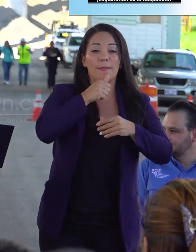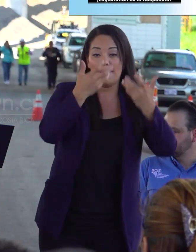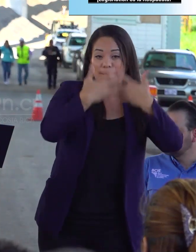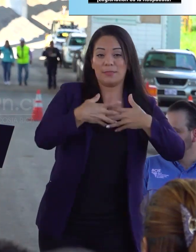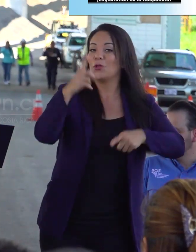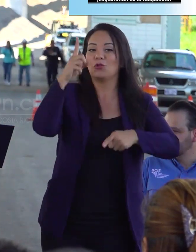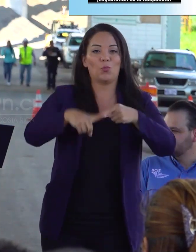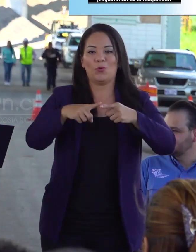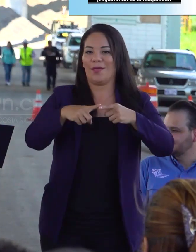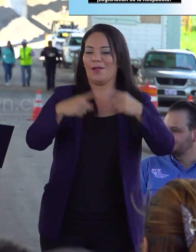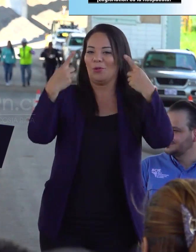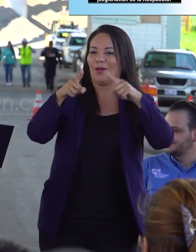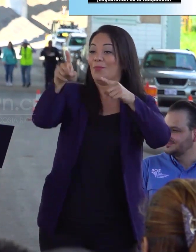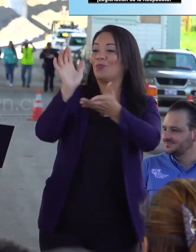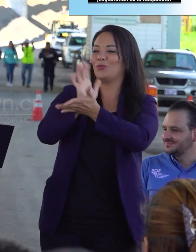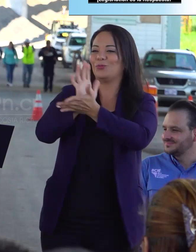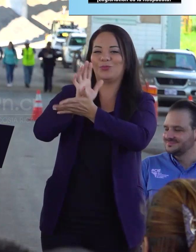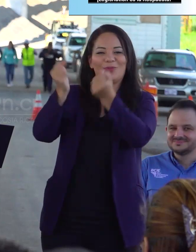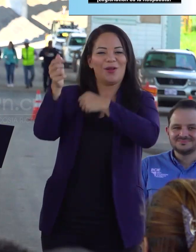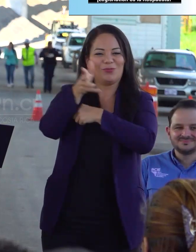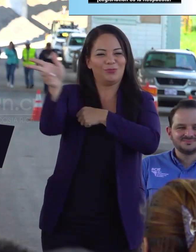pudieran terminar esto en la hora.